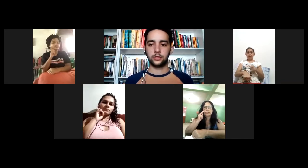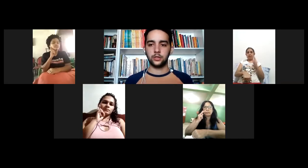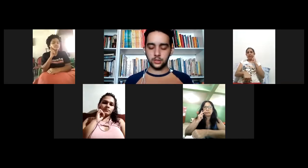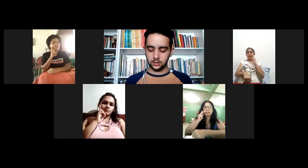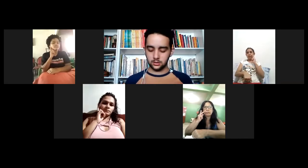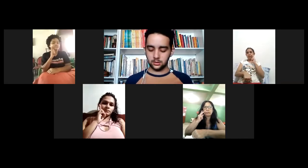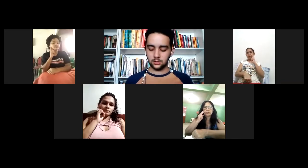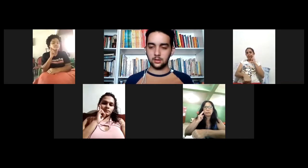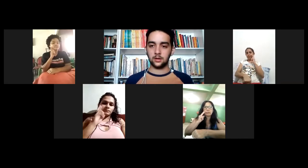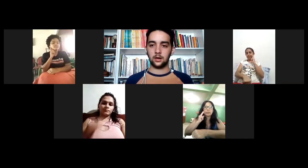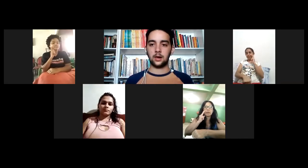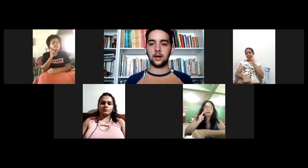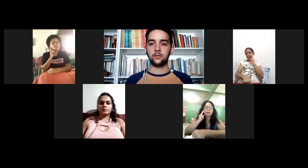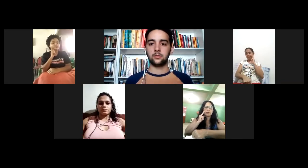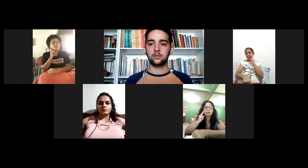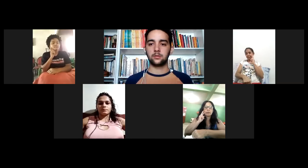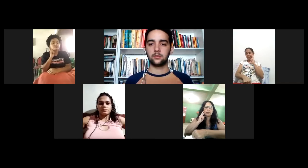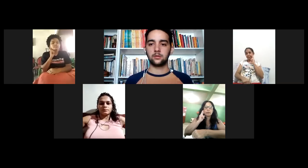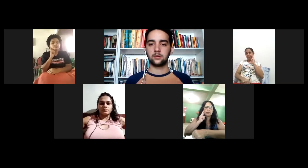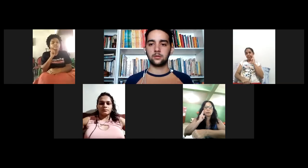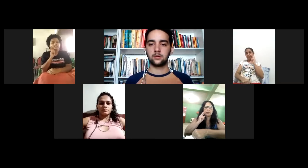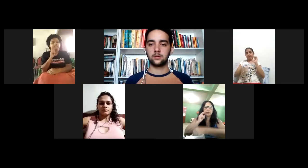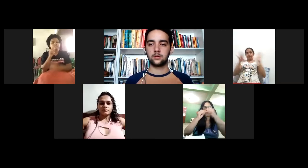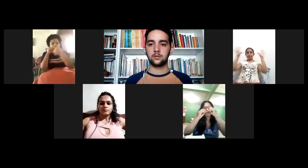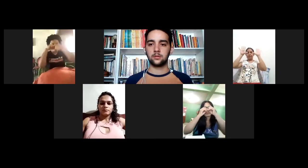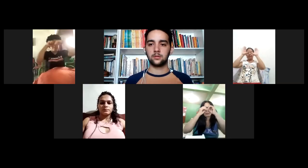na bochecha, claro,